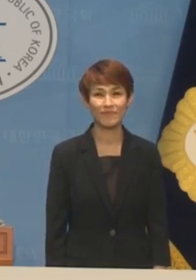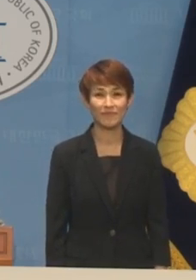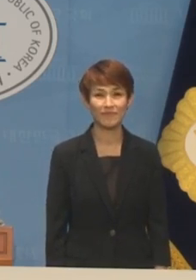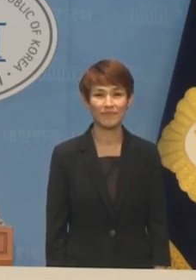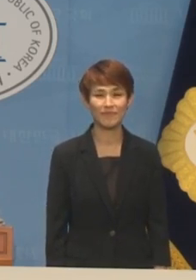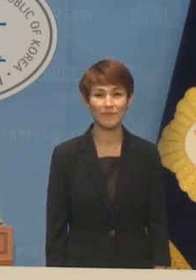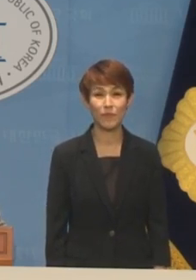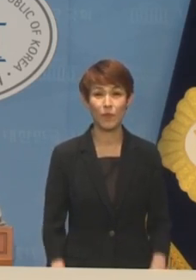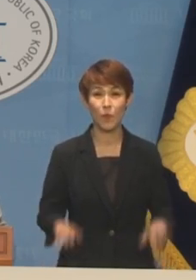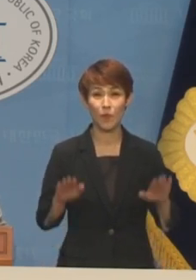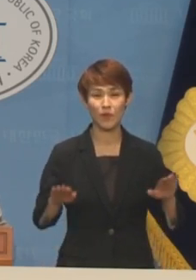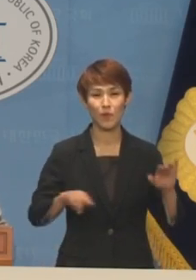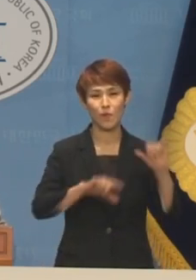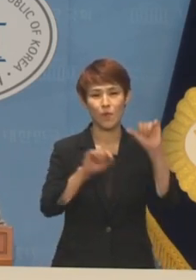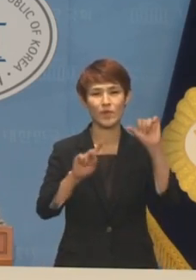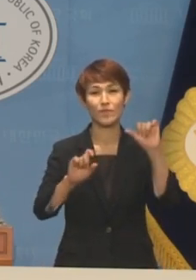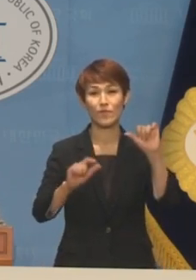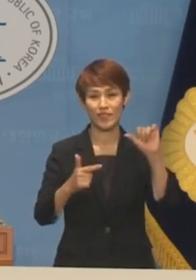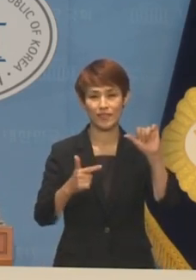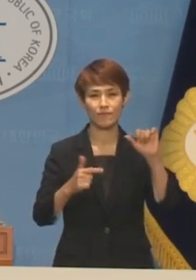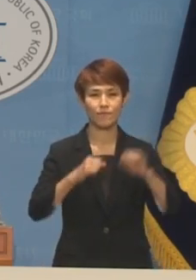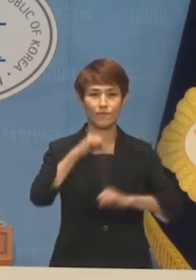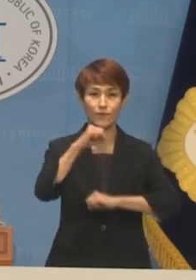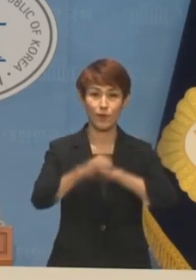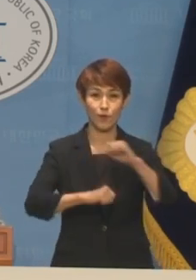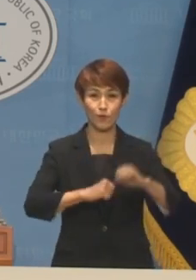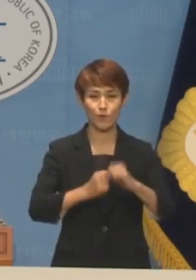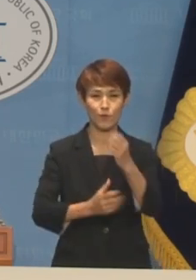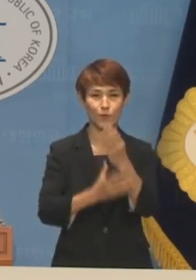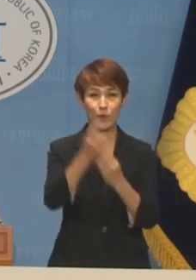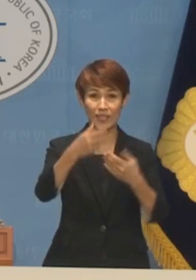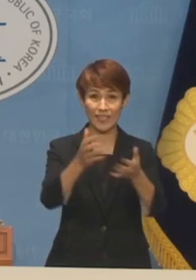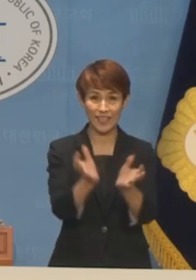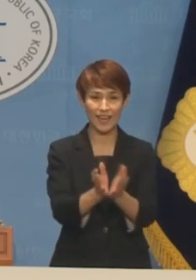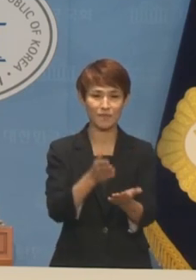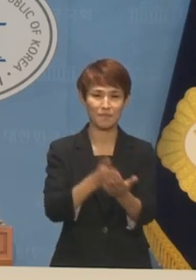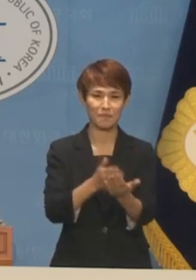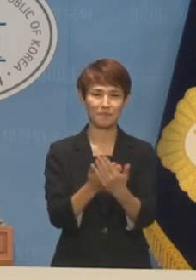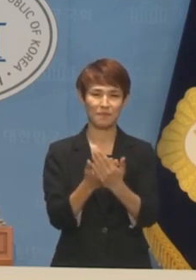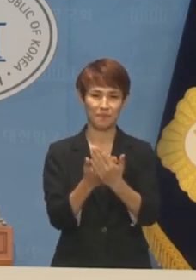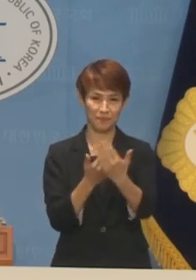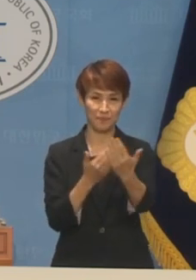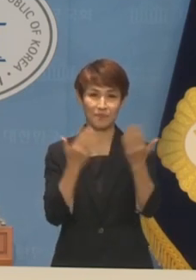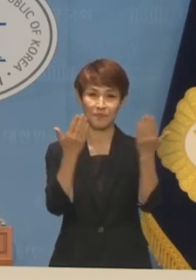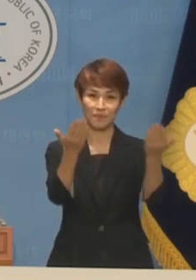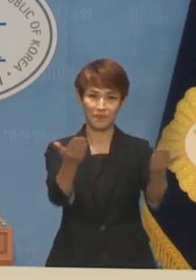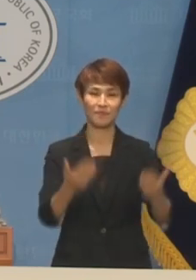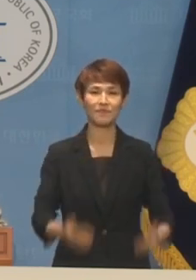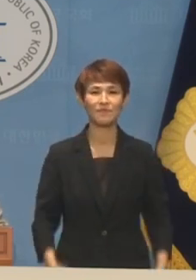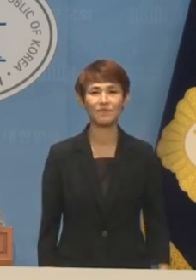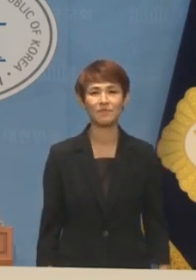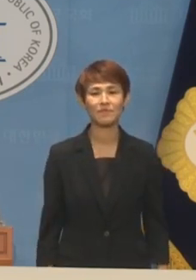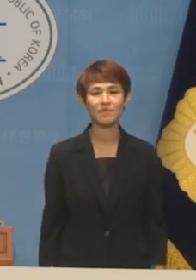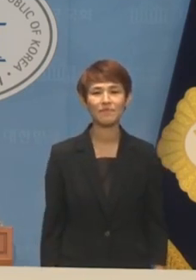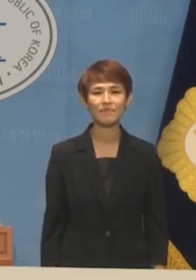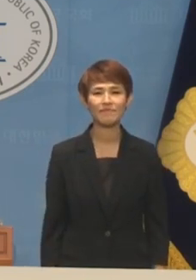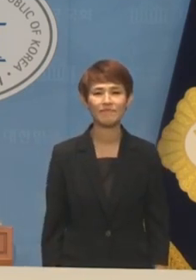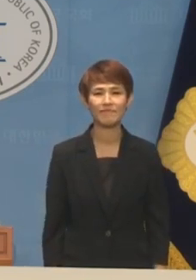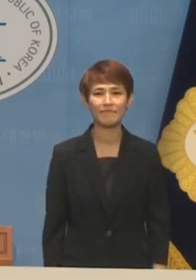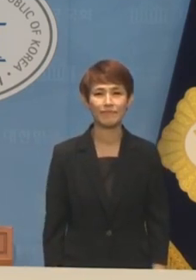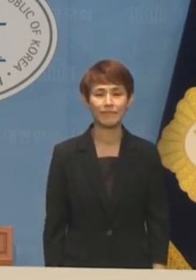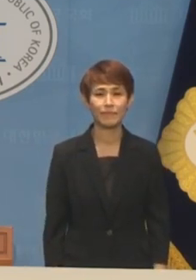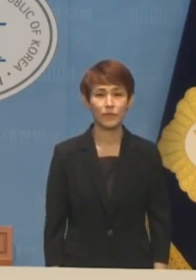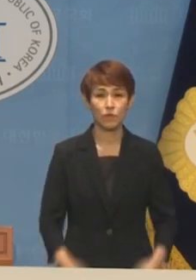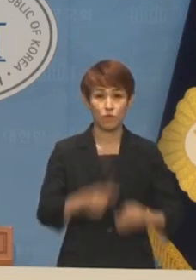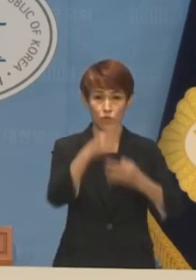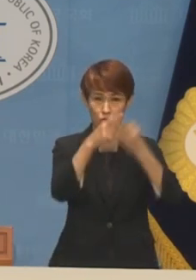오늘 5월 16일 자유통일당 기자회견 성명서를 낭독하도록 하겠습니다.